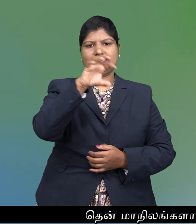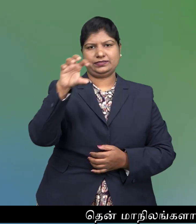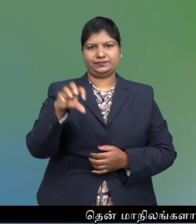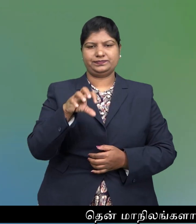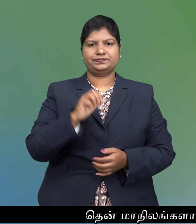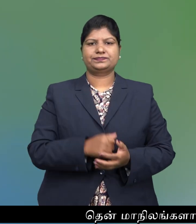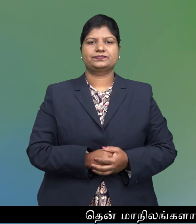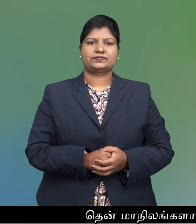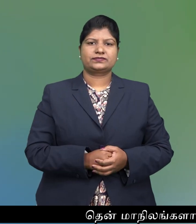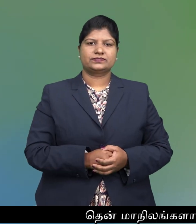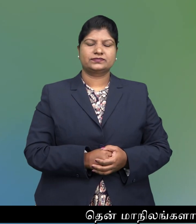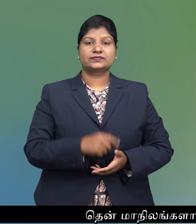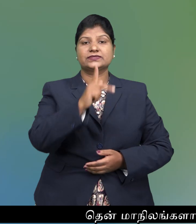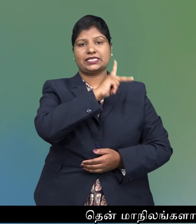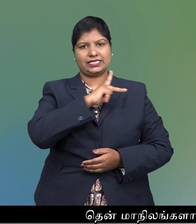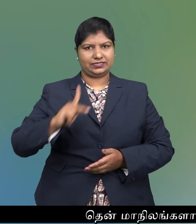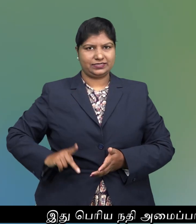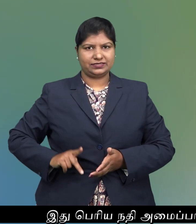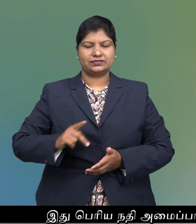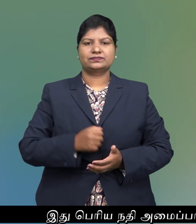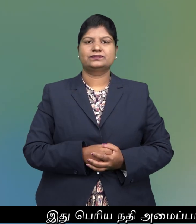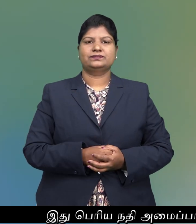மாநிலங்களில் பகிர்ந்து கொள்ளப்படுகிறது. இது